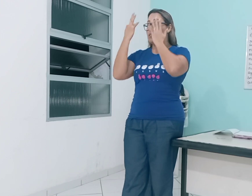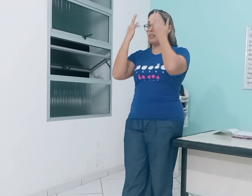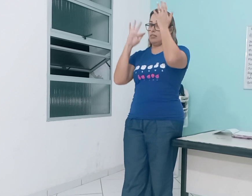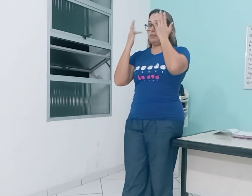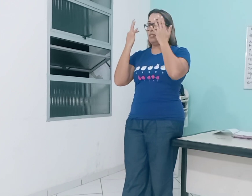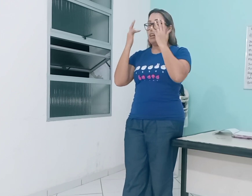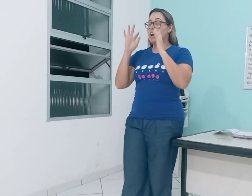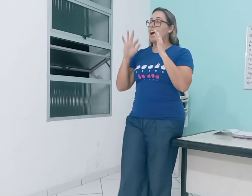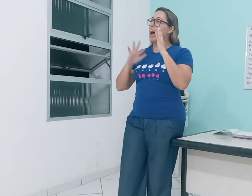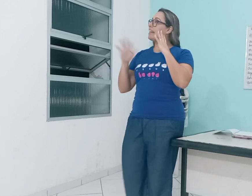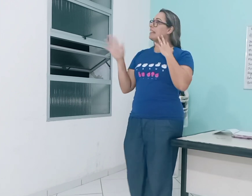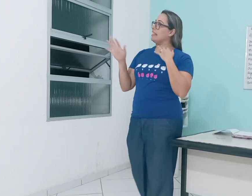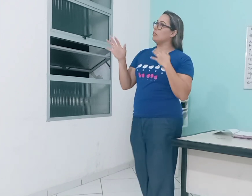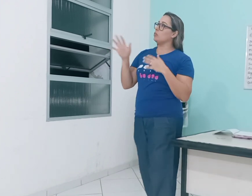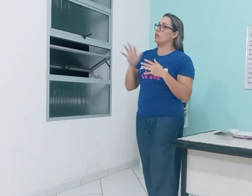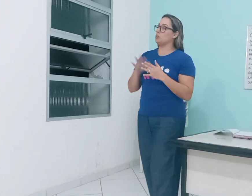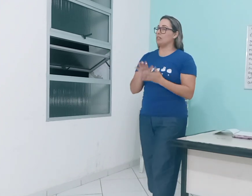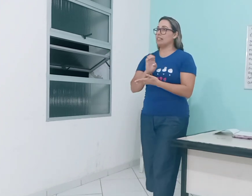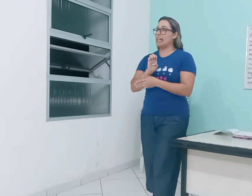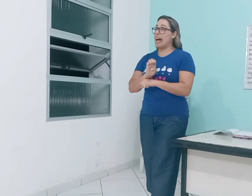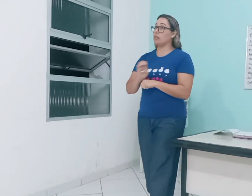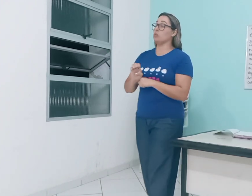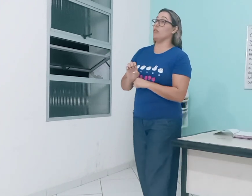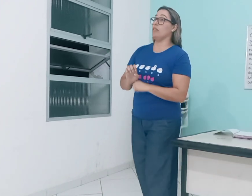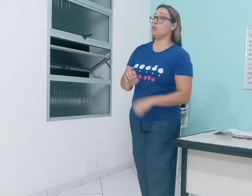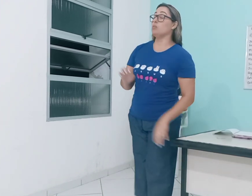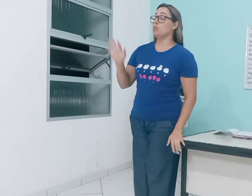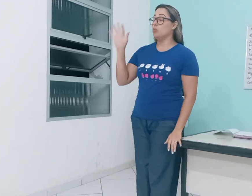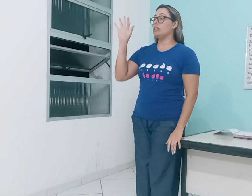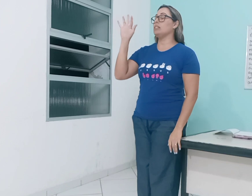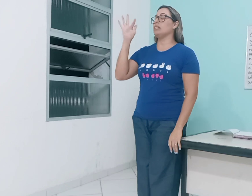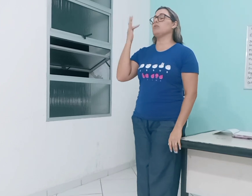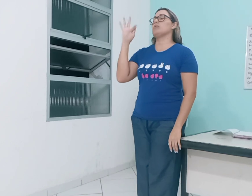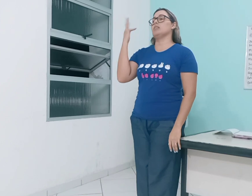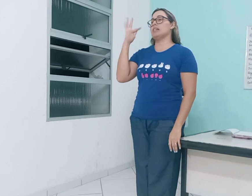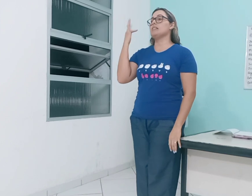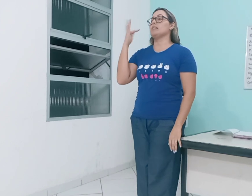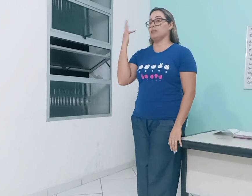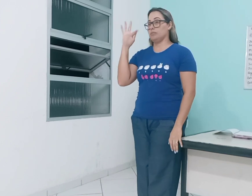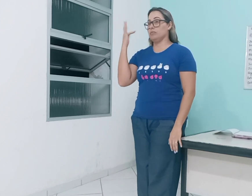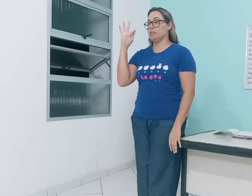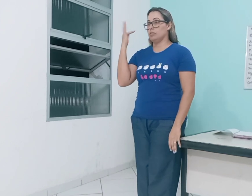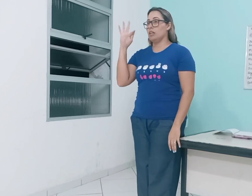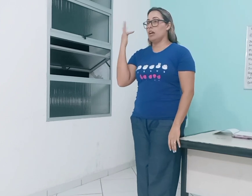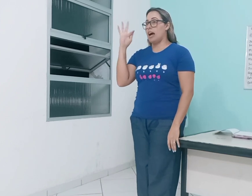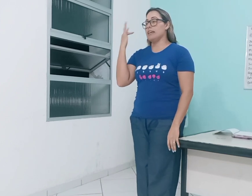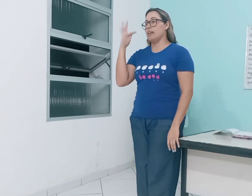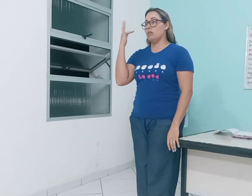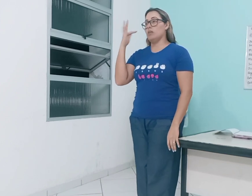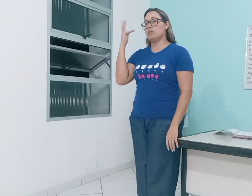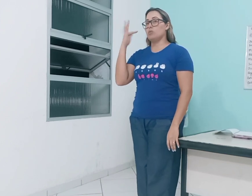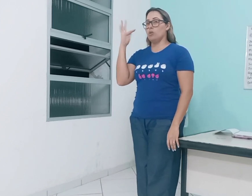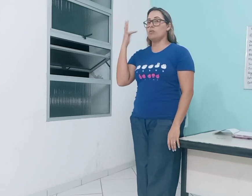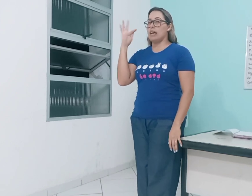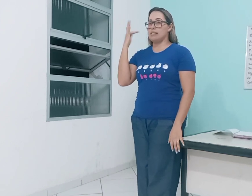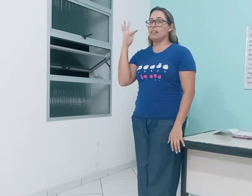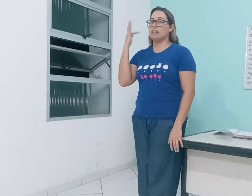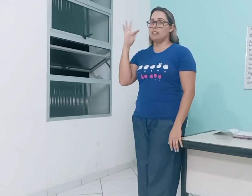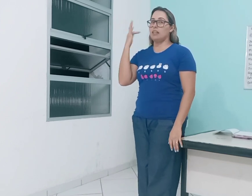assim. Aqui no nosso estado, eu vejo muita gente usando assim. Aí eu escolho usar isso aqui, né?